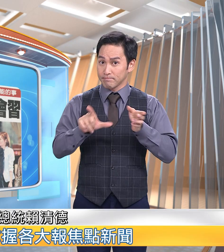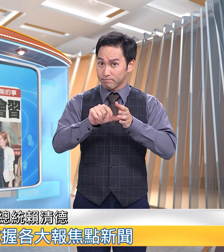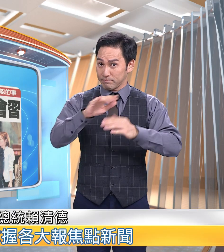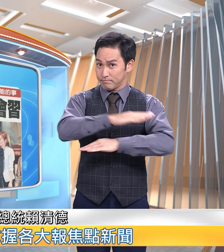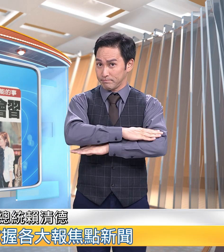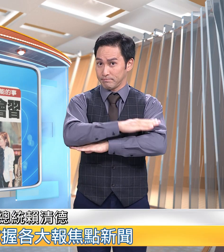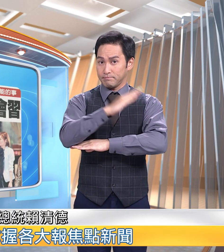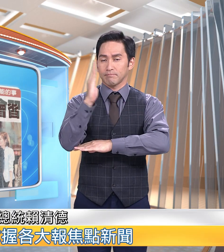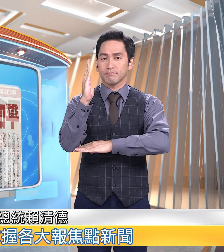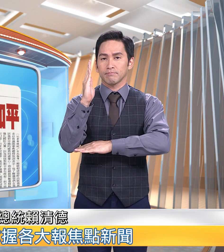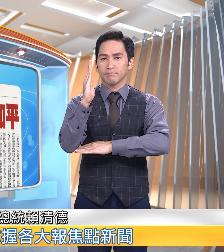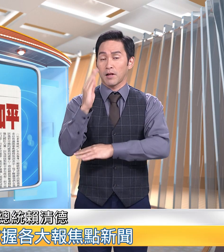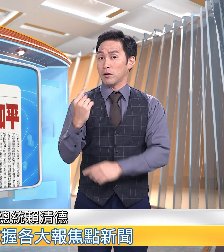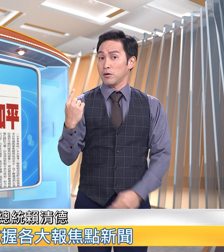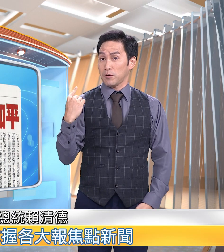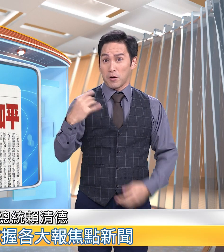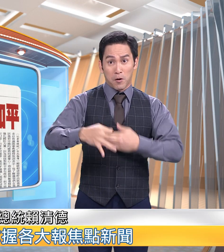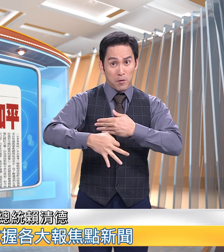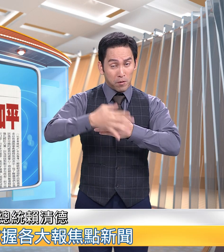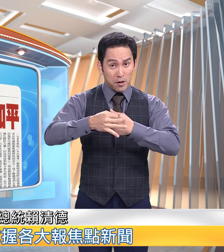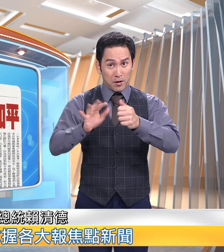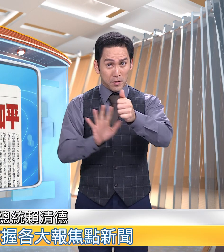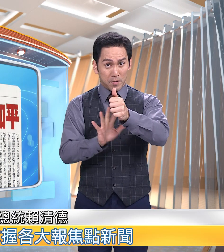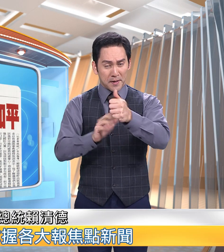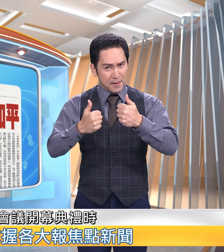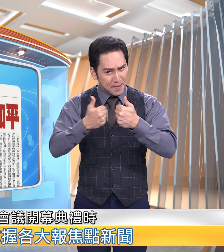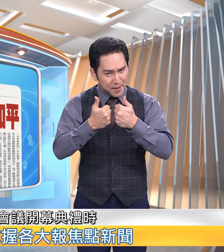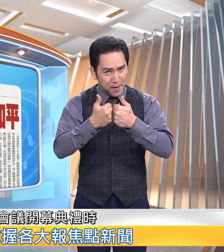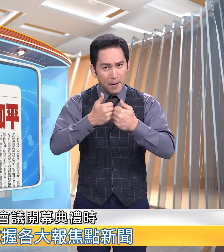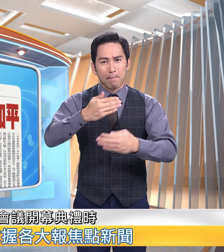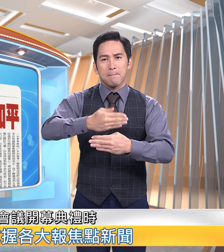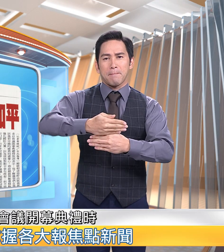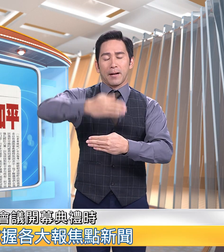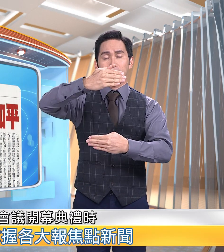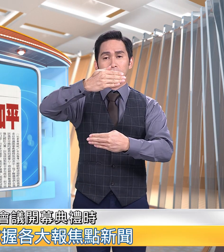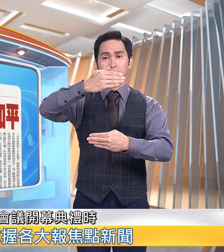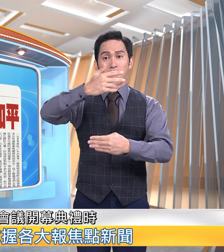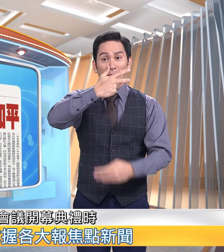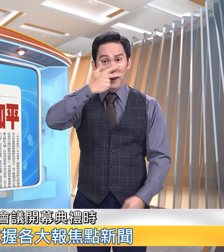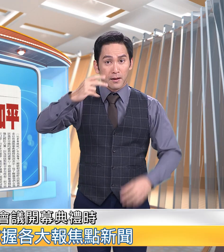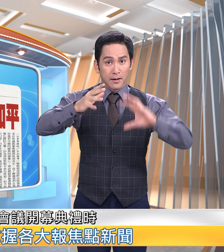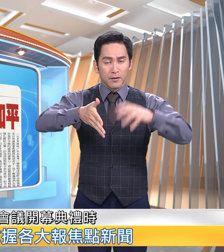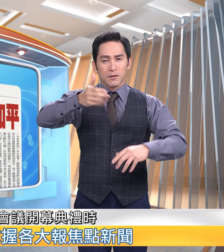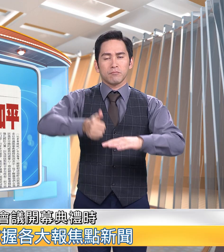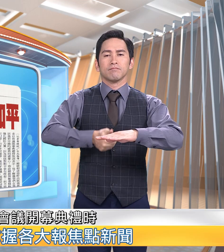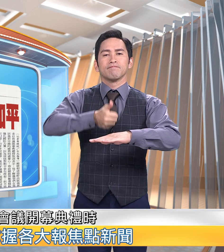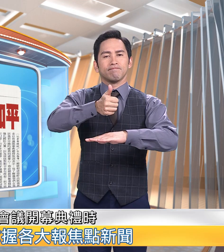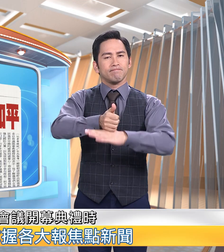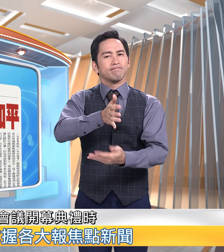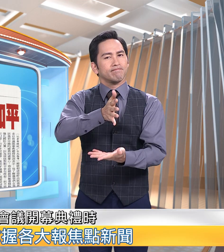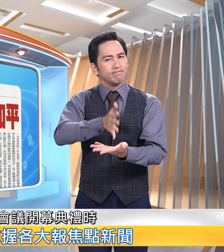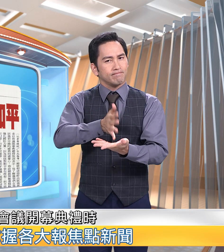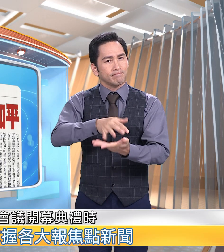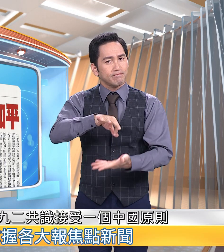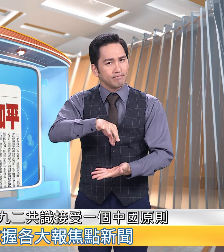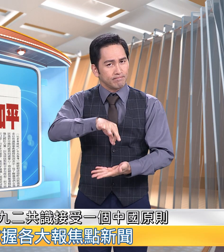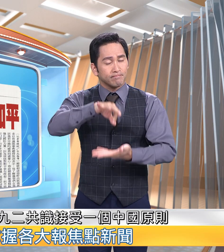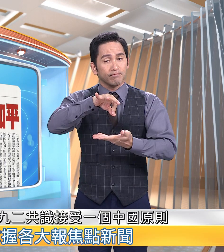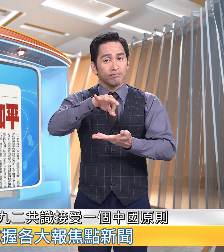自由时报报道，总统赖清德昨天出席侨委会议开幕典礼时，致辞表